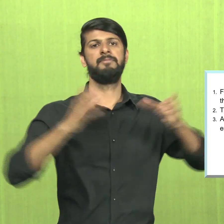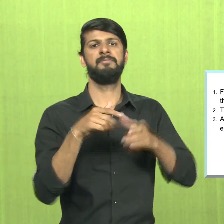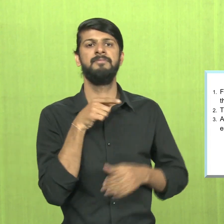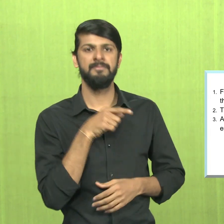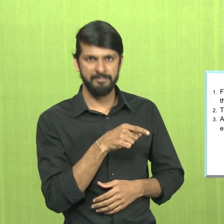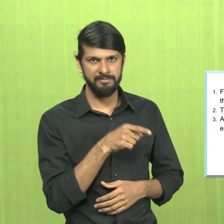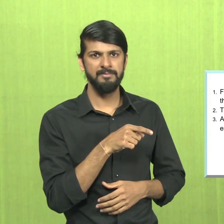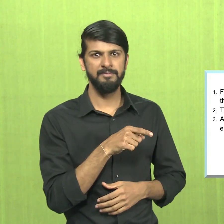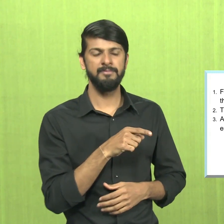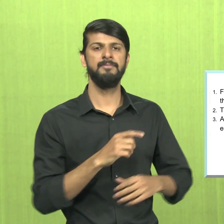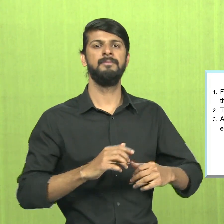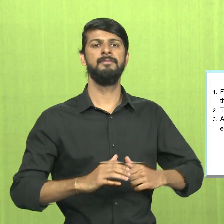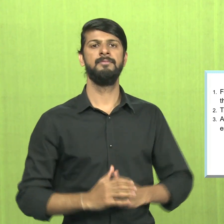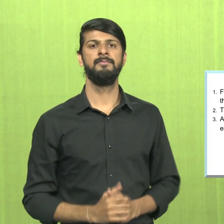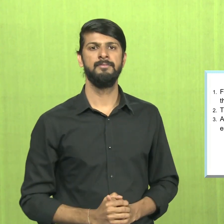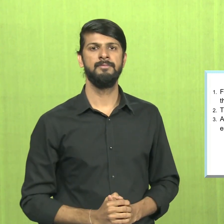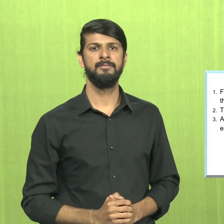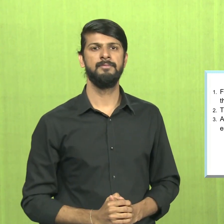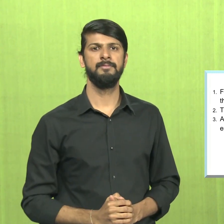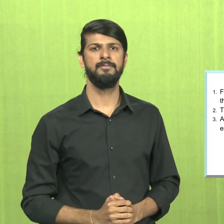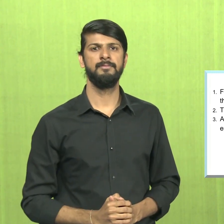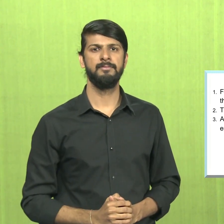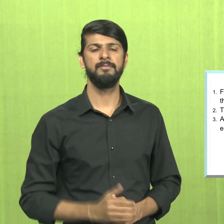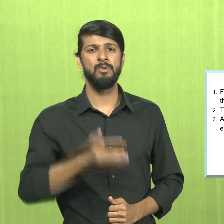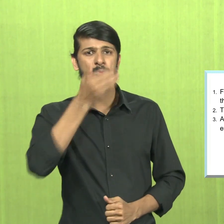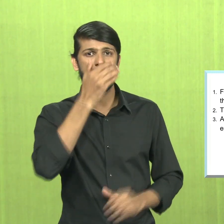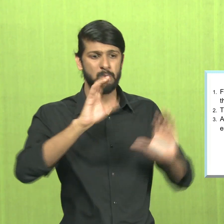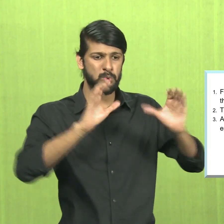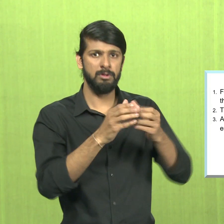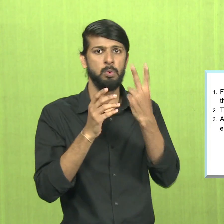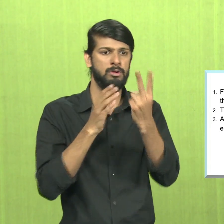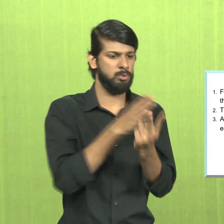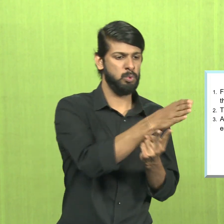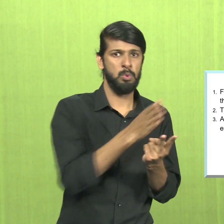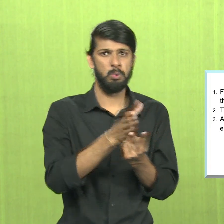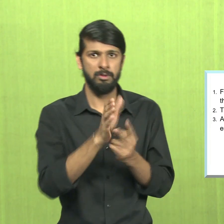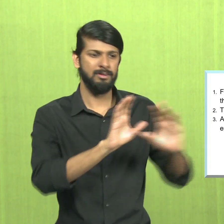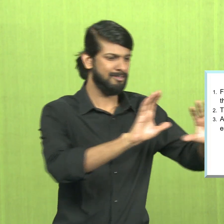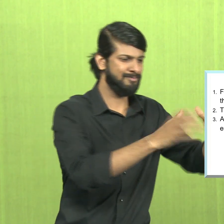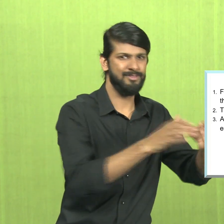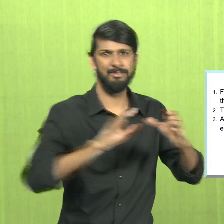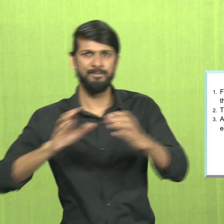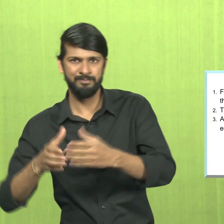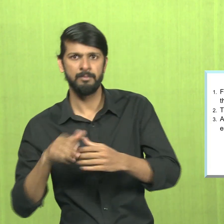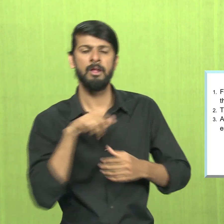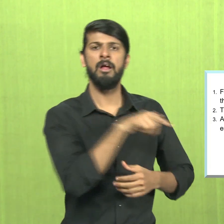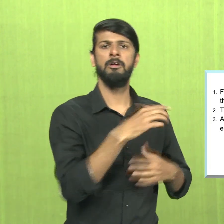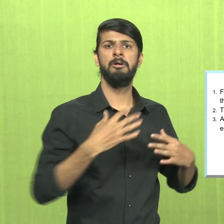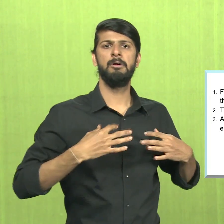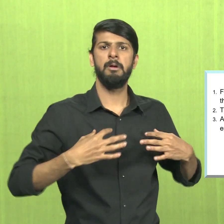ऐसा ही पॉजिटिव कंडक्ट डीजल दूसरी गाइडिंग प्रिंसिपल्स आफ जैनिज्म लास्ट प्लेटफॉर्म जैन